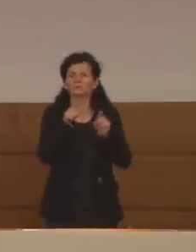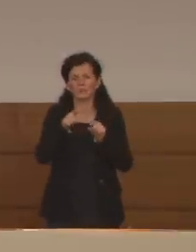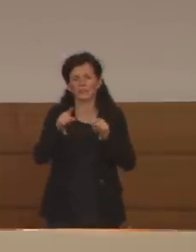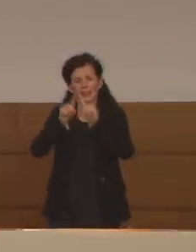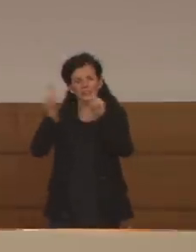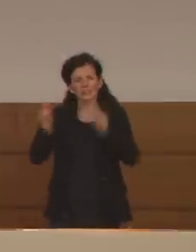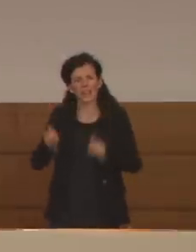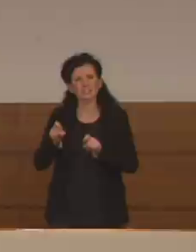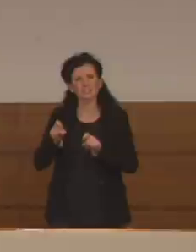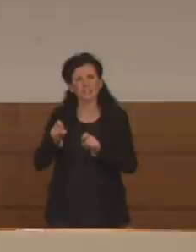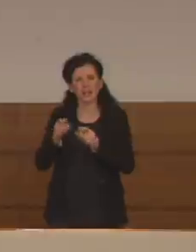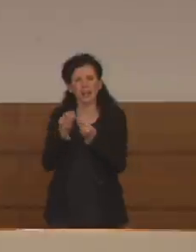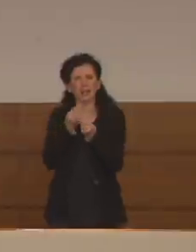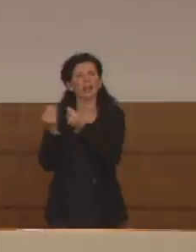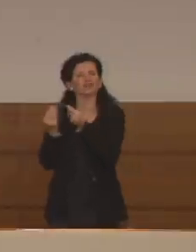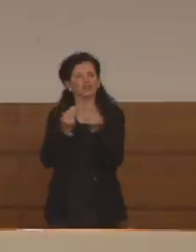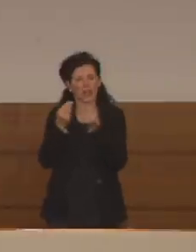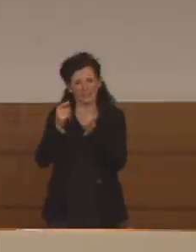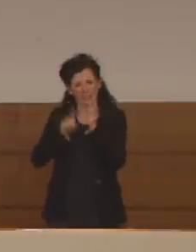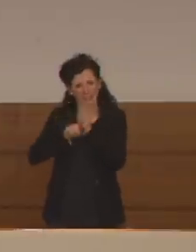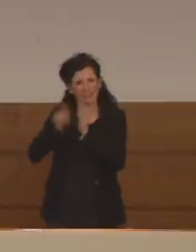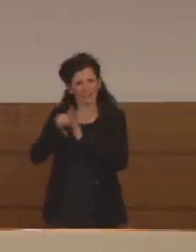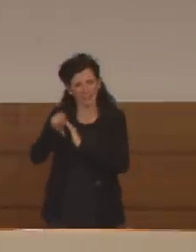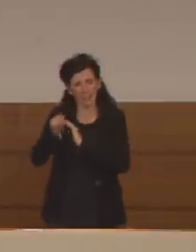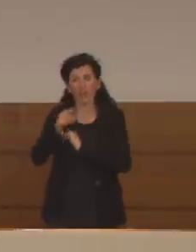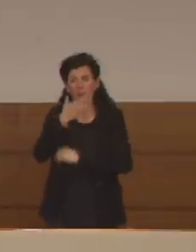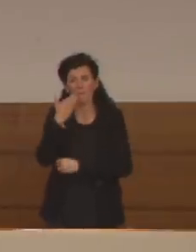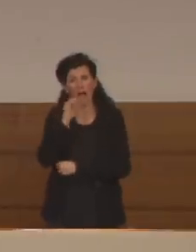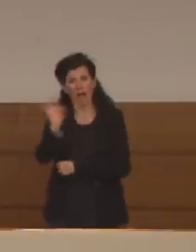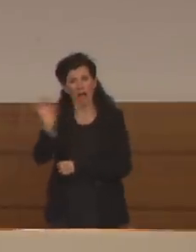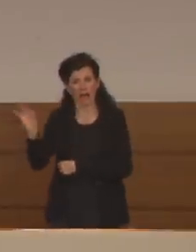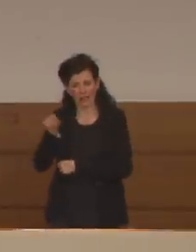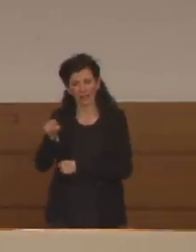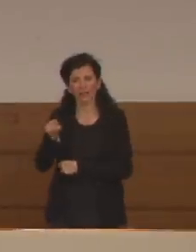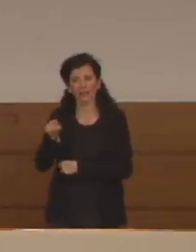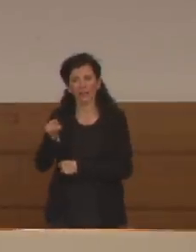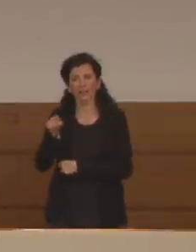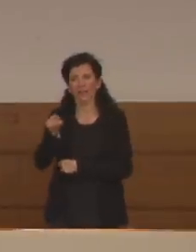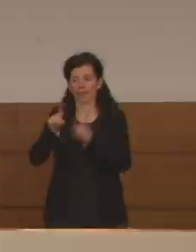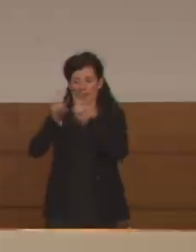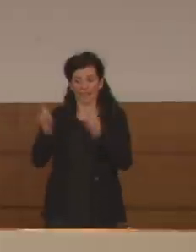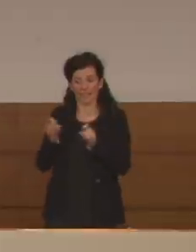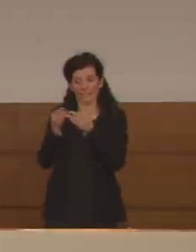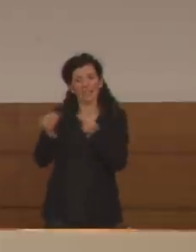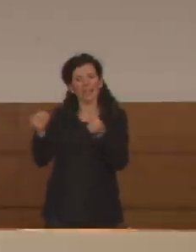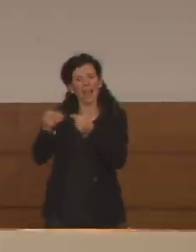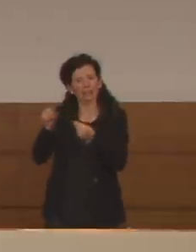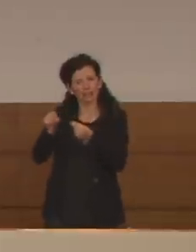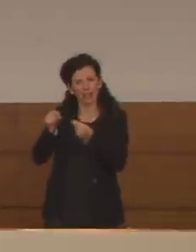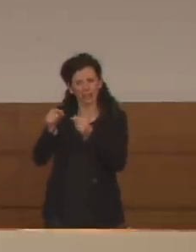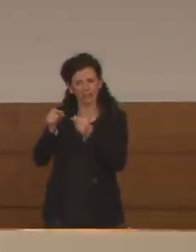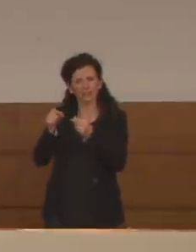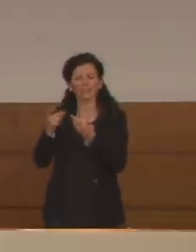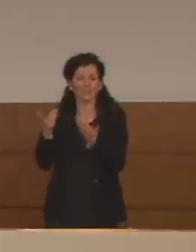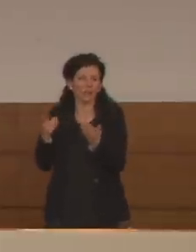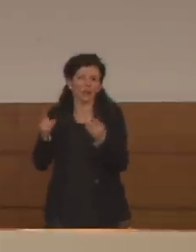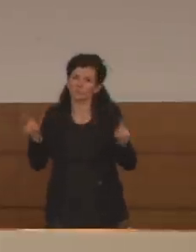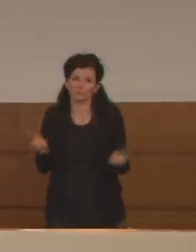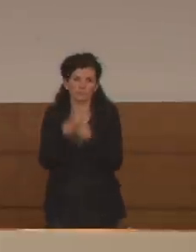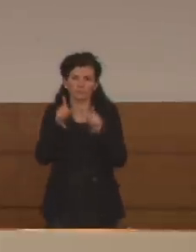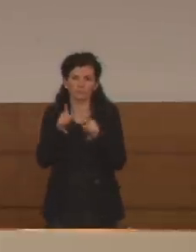che gli agenti che mancavano in qualche modo si sta cercando di far fronte come dice giustamente